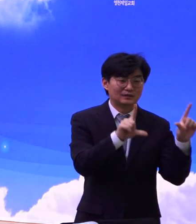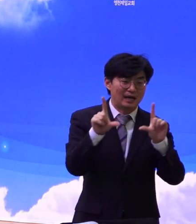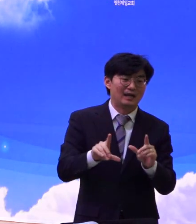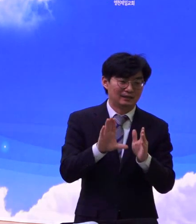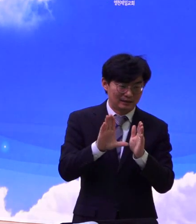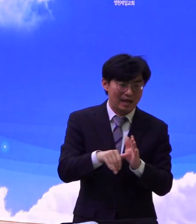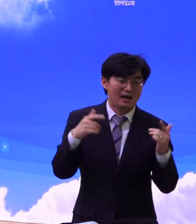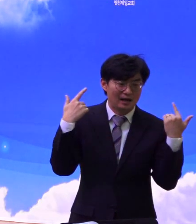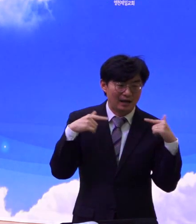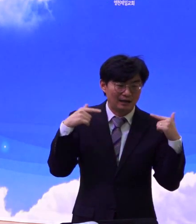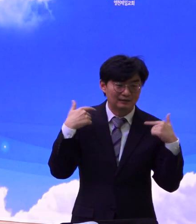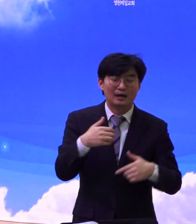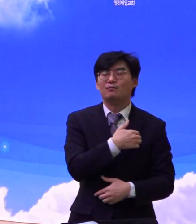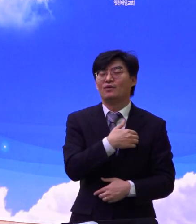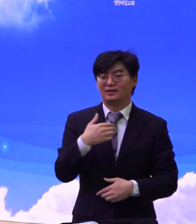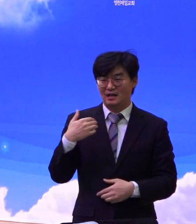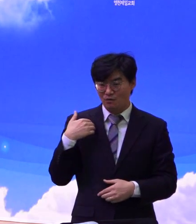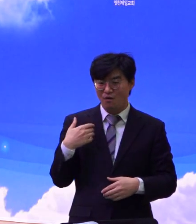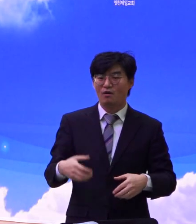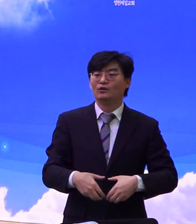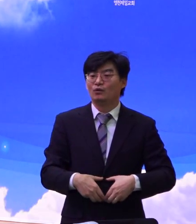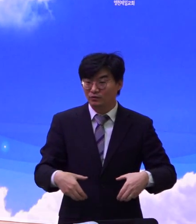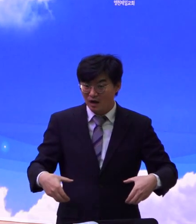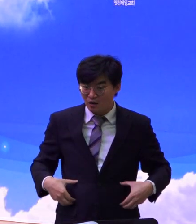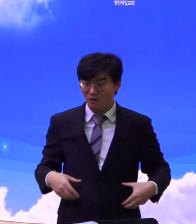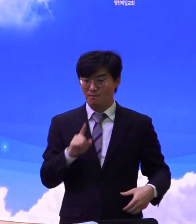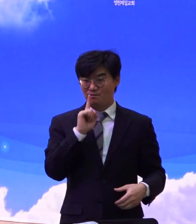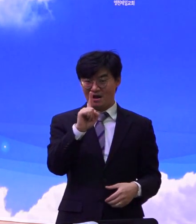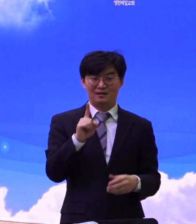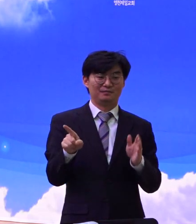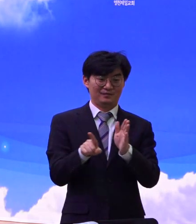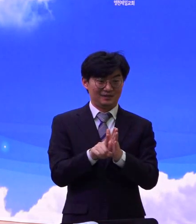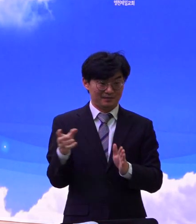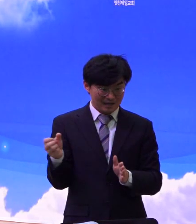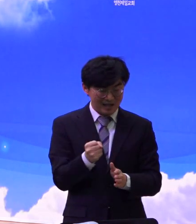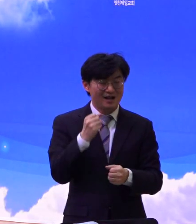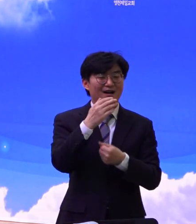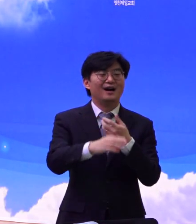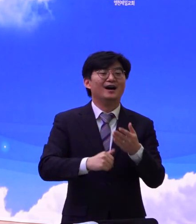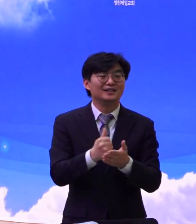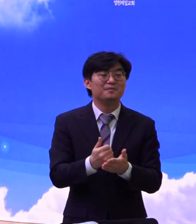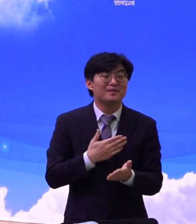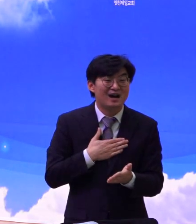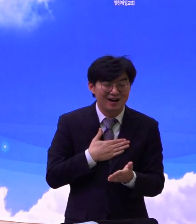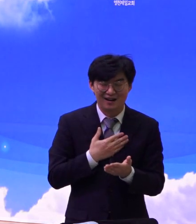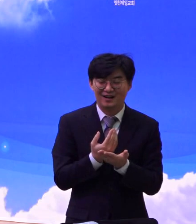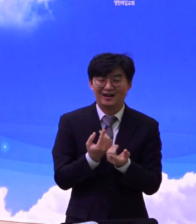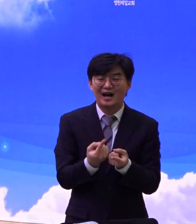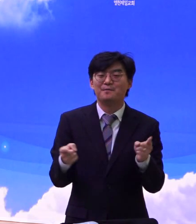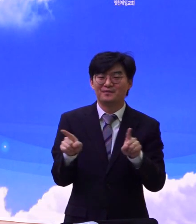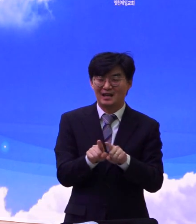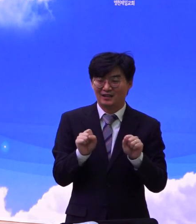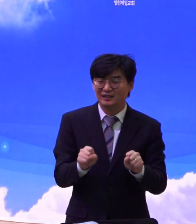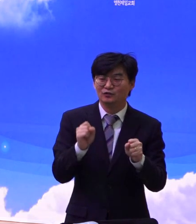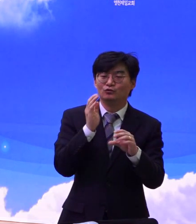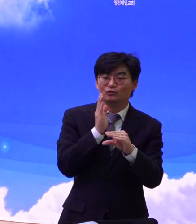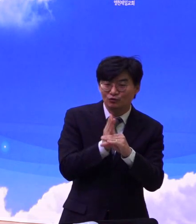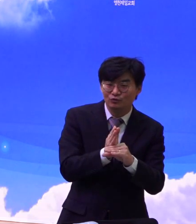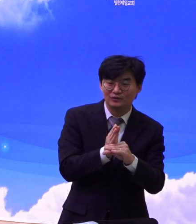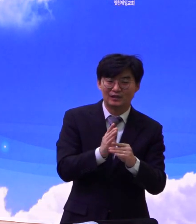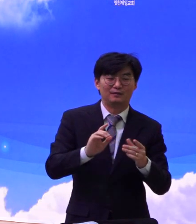펴시고 선포하십시오. 하나님이 나와 함께 하신다. 하나님이 나와 함께 하신다 라고